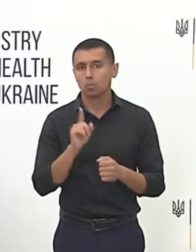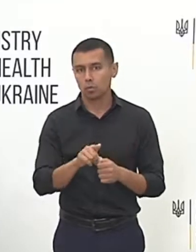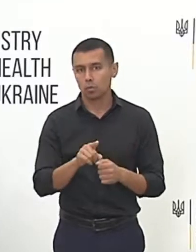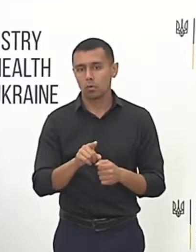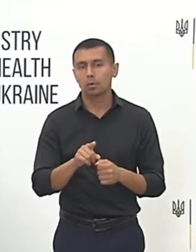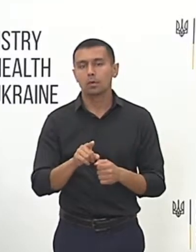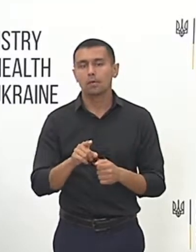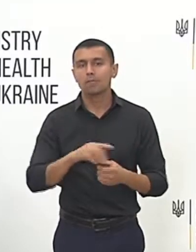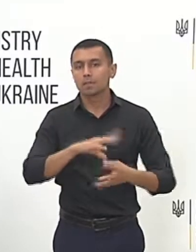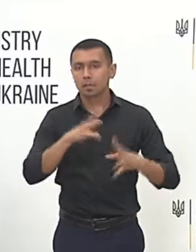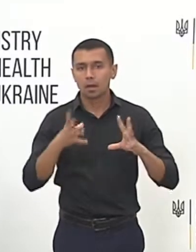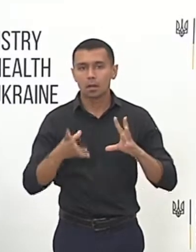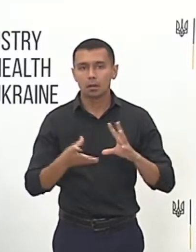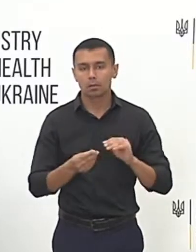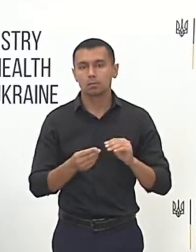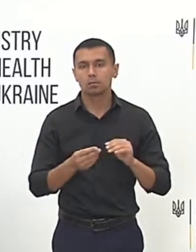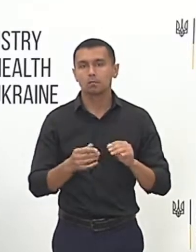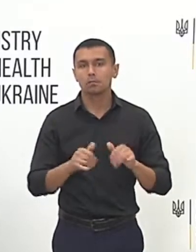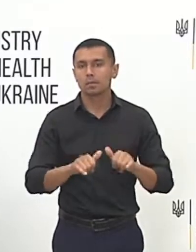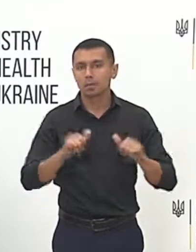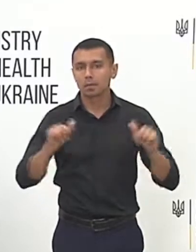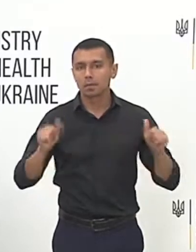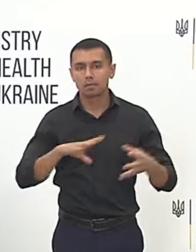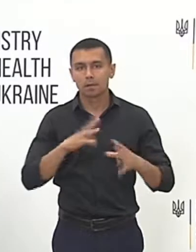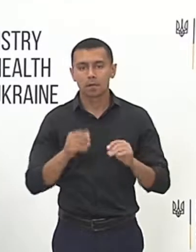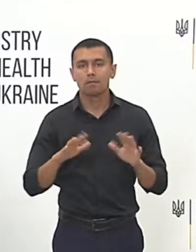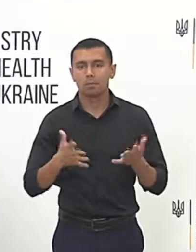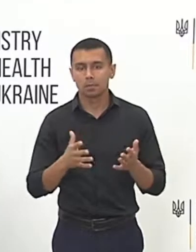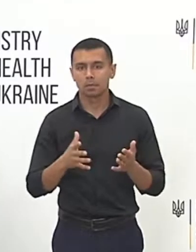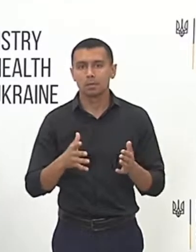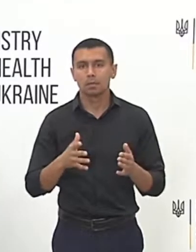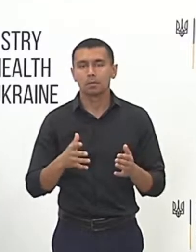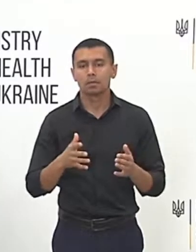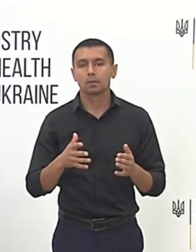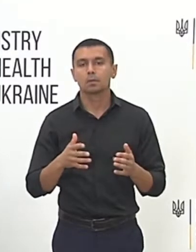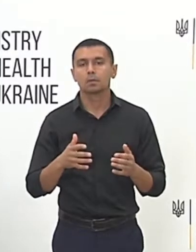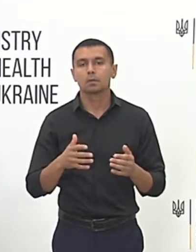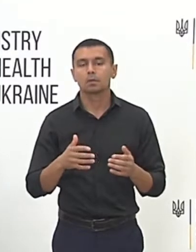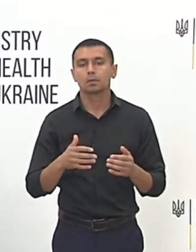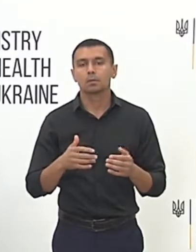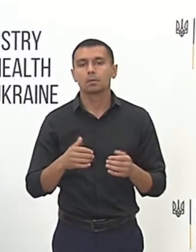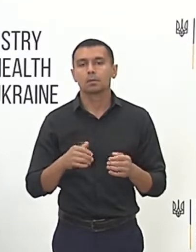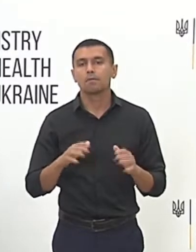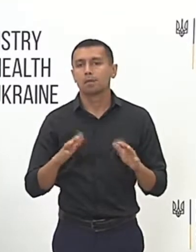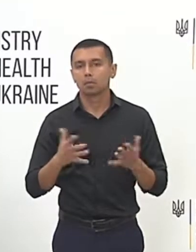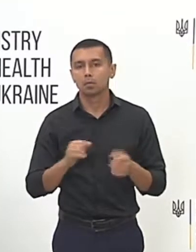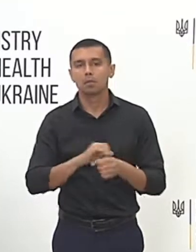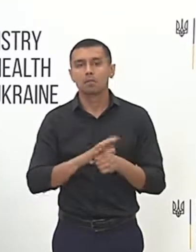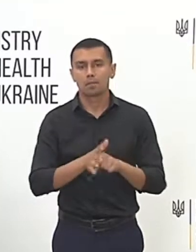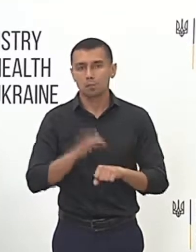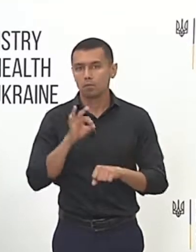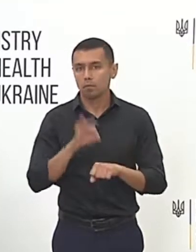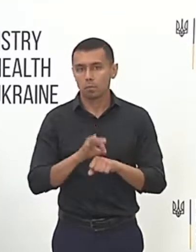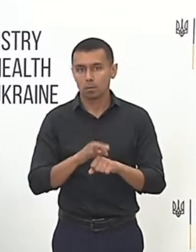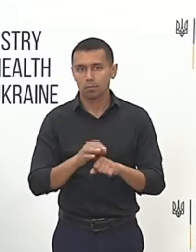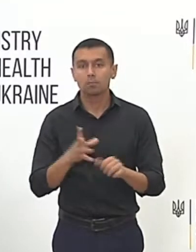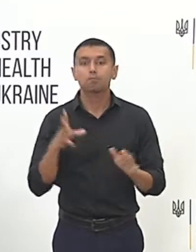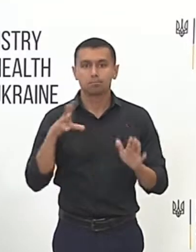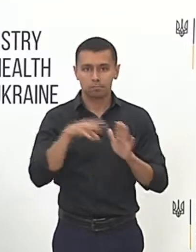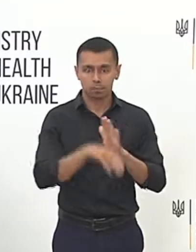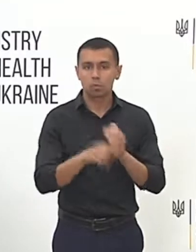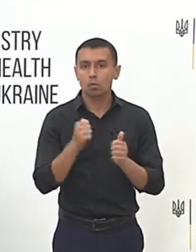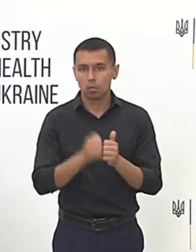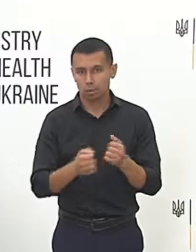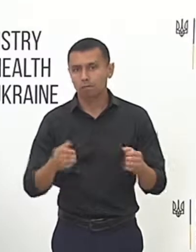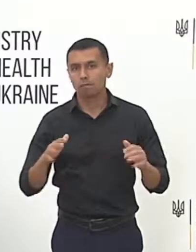в загальну тенденцію, в загальні випадки, в загальну картину випадків коронавірусної хвороби рахується